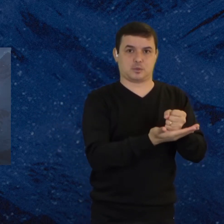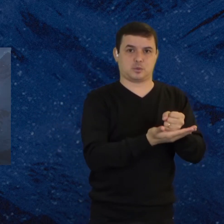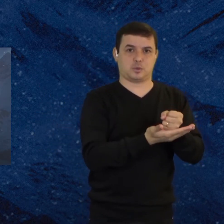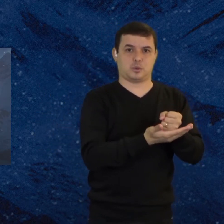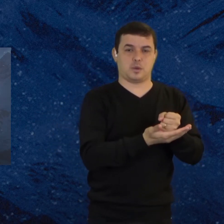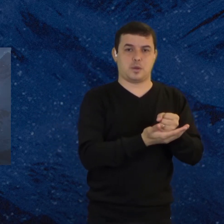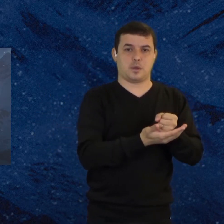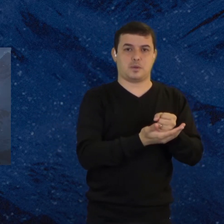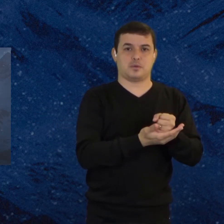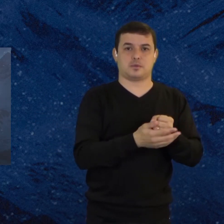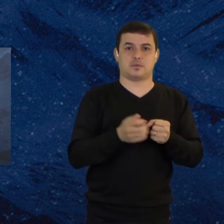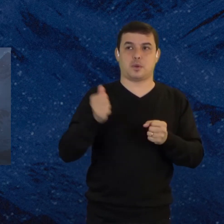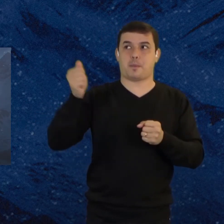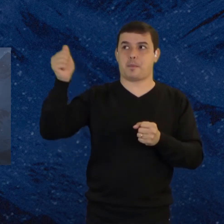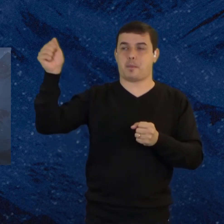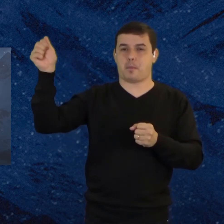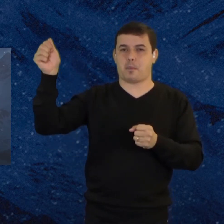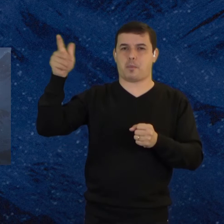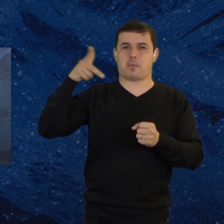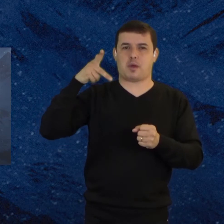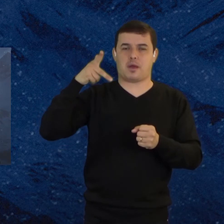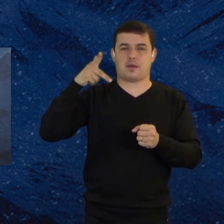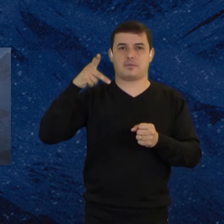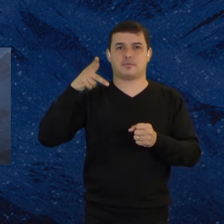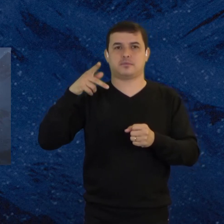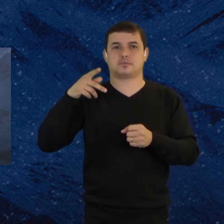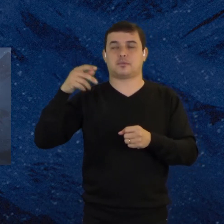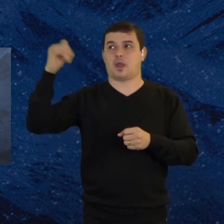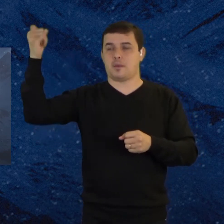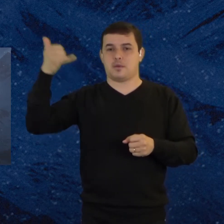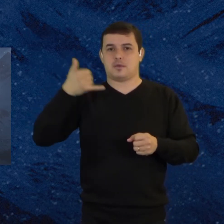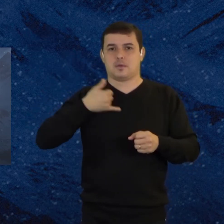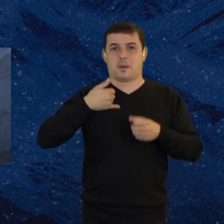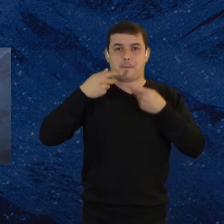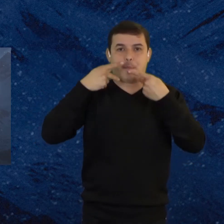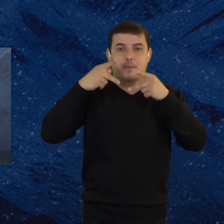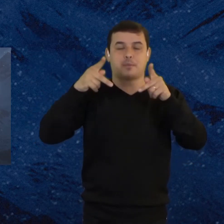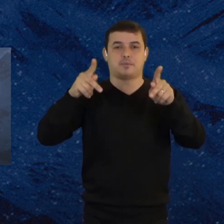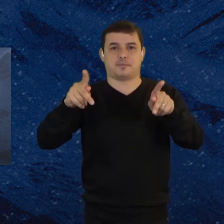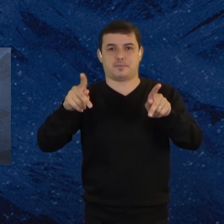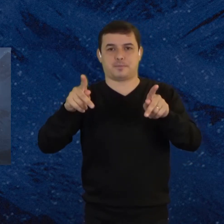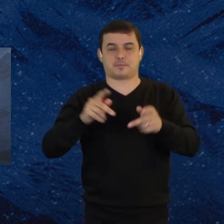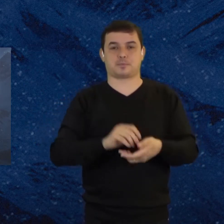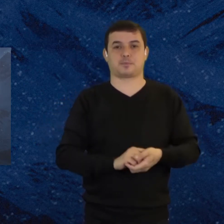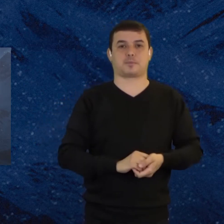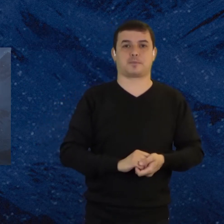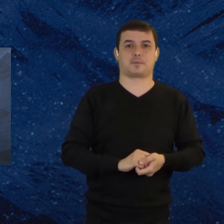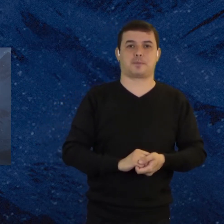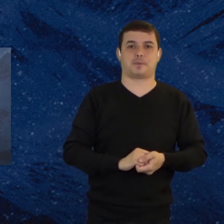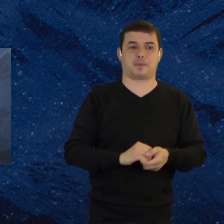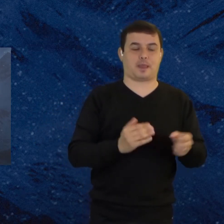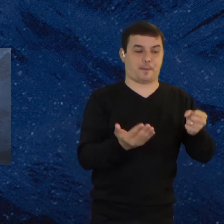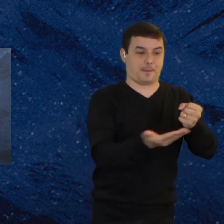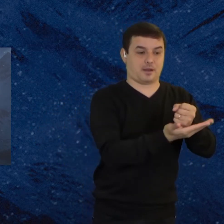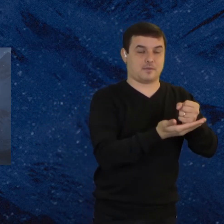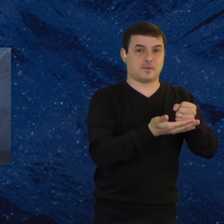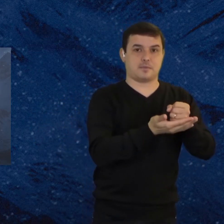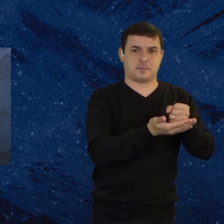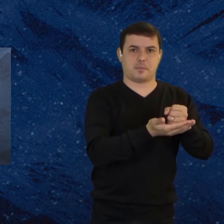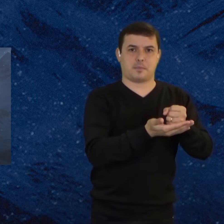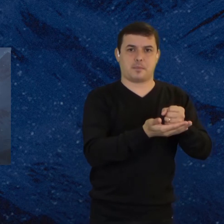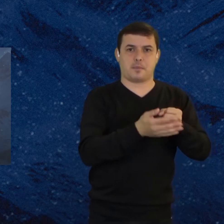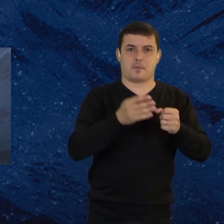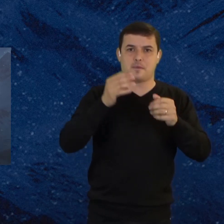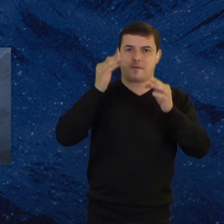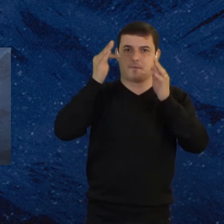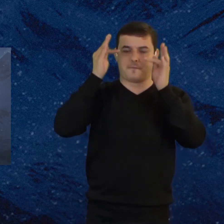seu aspecto profético. A palavra fundamental é aquela que dá base para a nossa fé. Se você tiver a palavra fundamental,